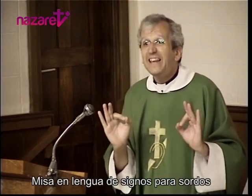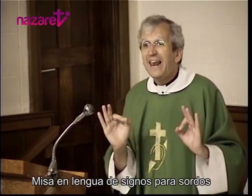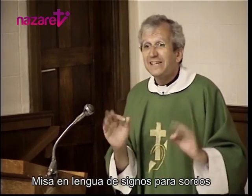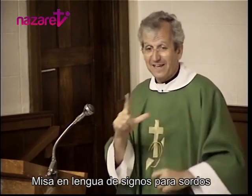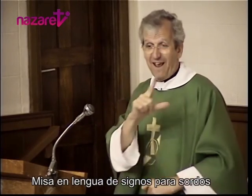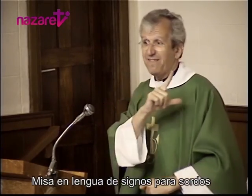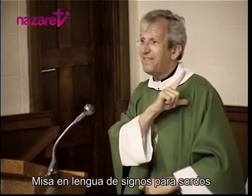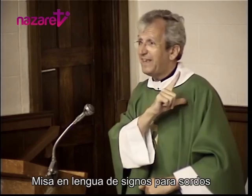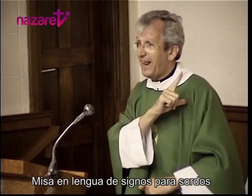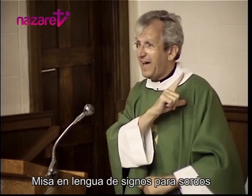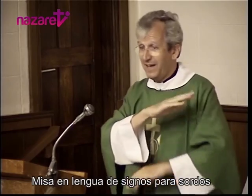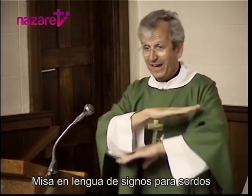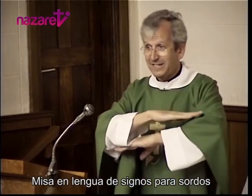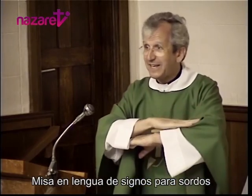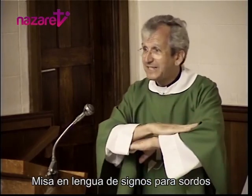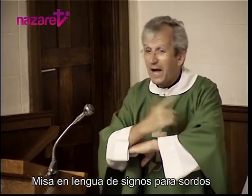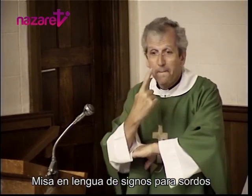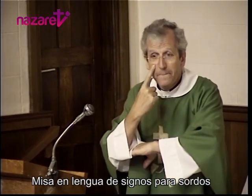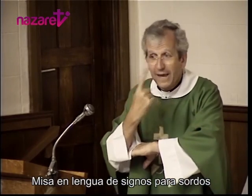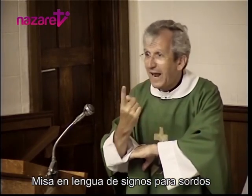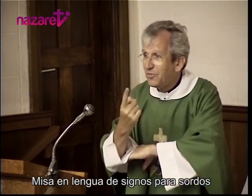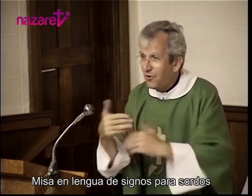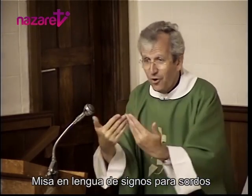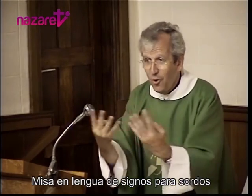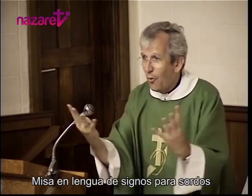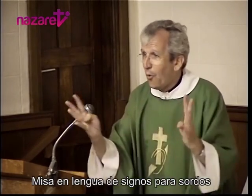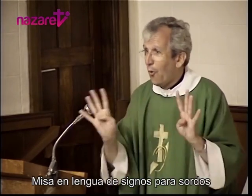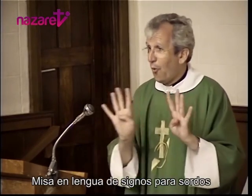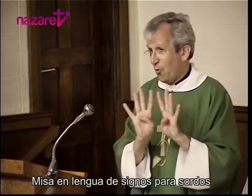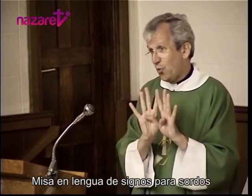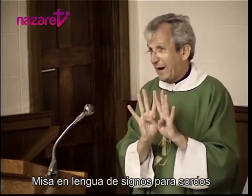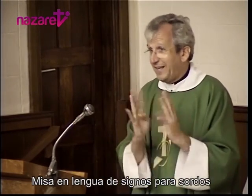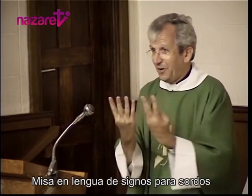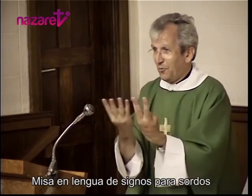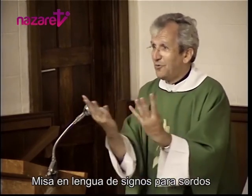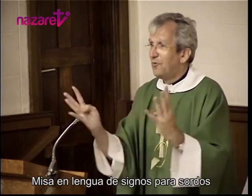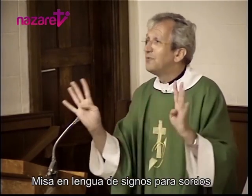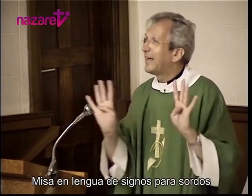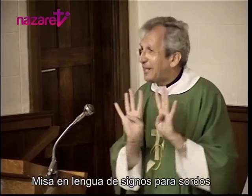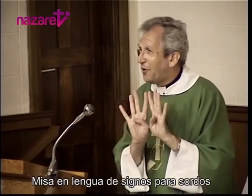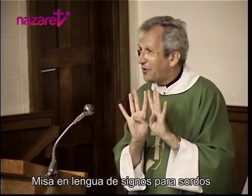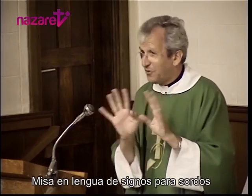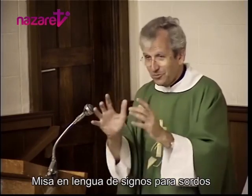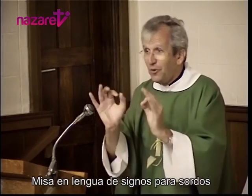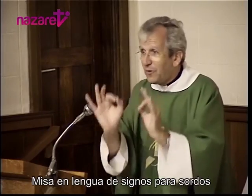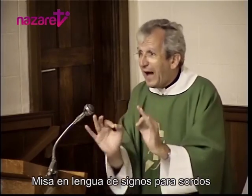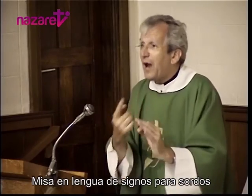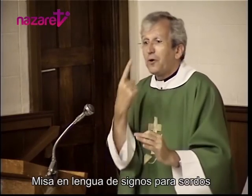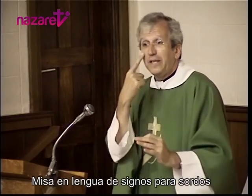centinelas. El centinela es el que está vigilando un cuartel, un territorio, algo que tiene